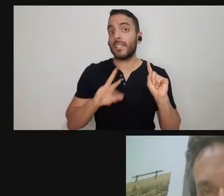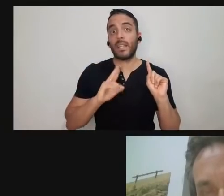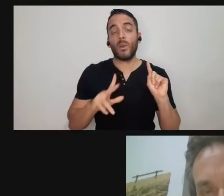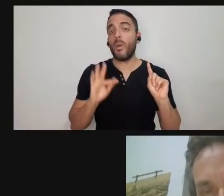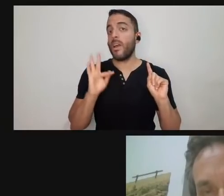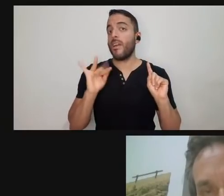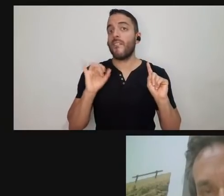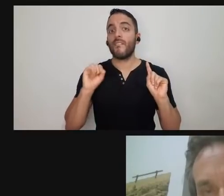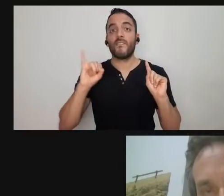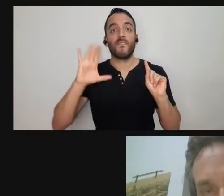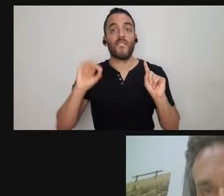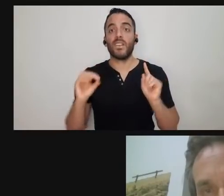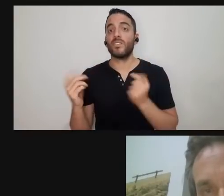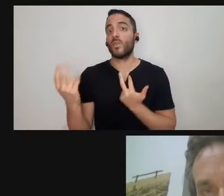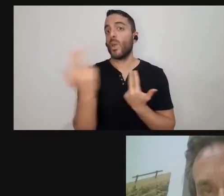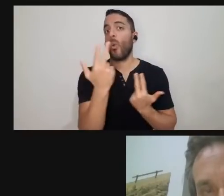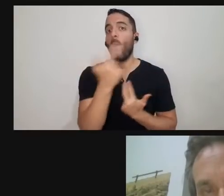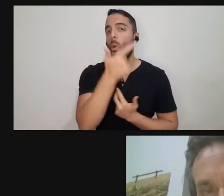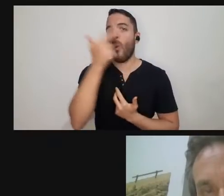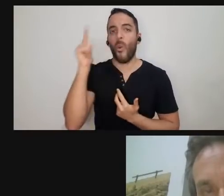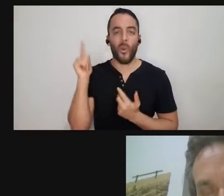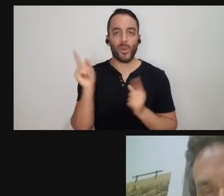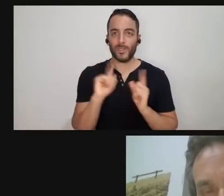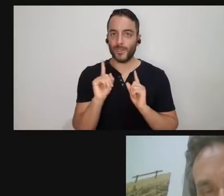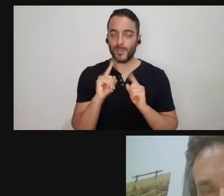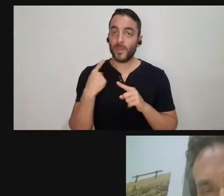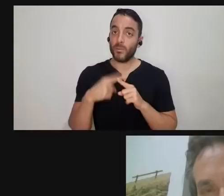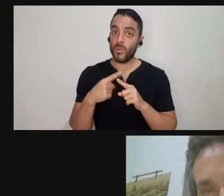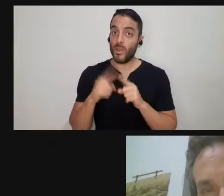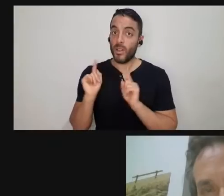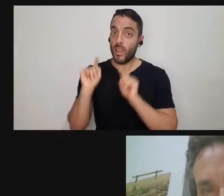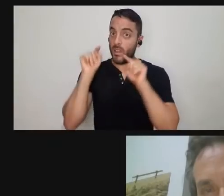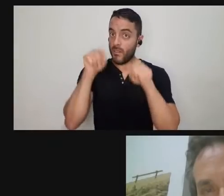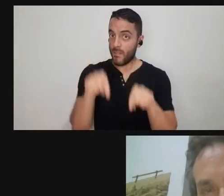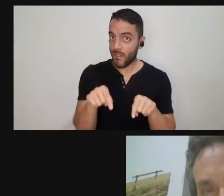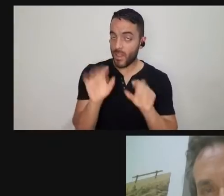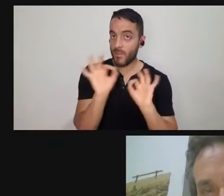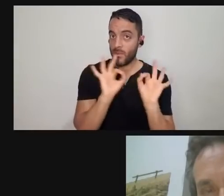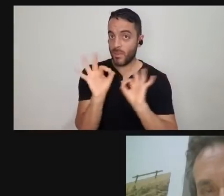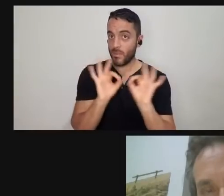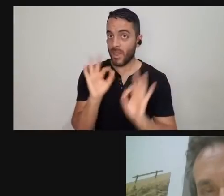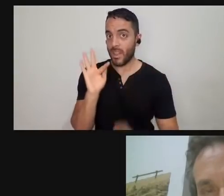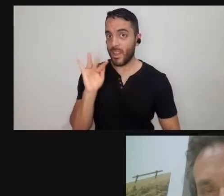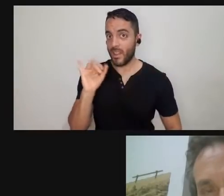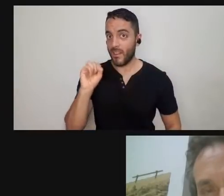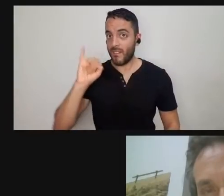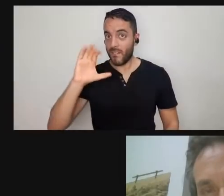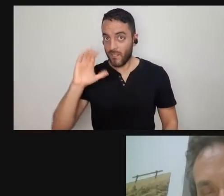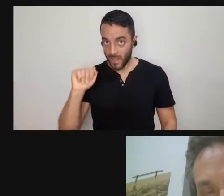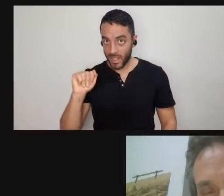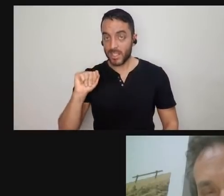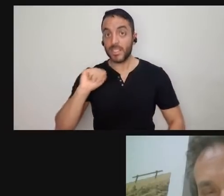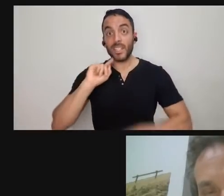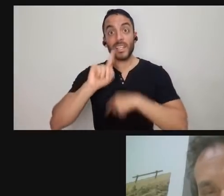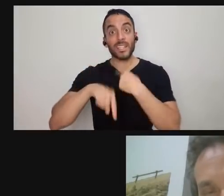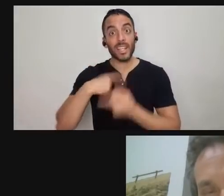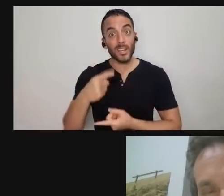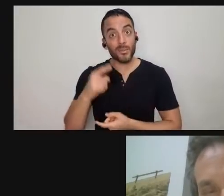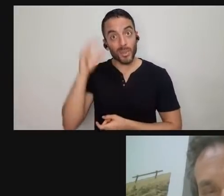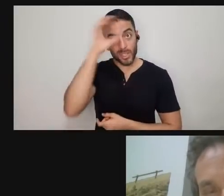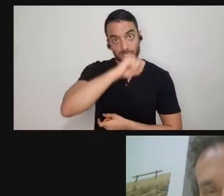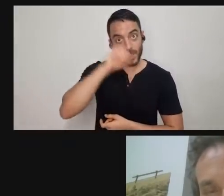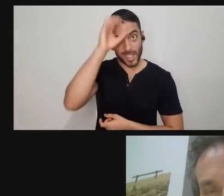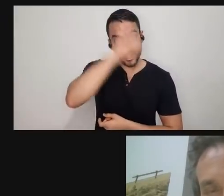qualquer, porque ele só veio fazer a física depois de ter aprendido violino